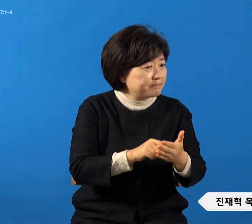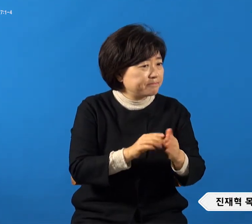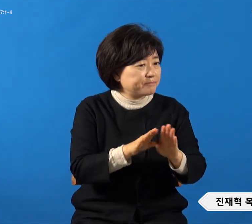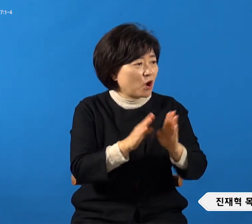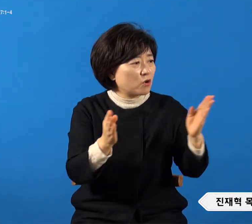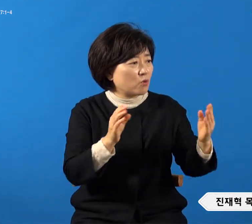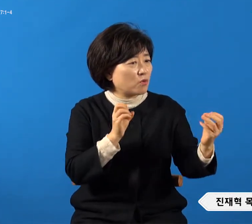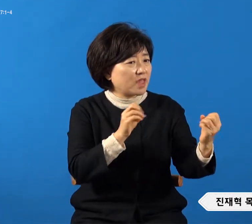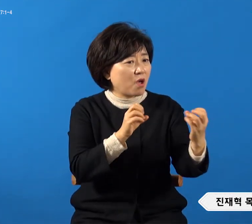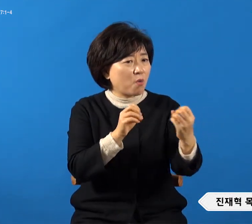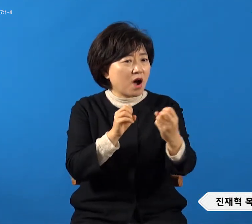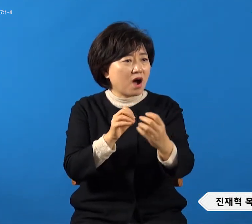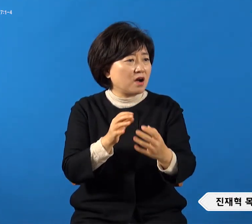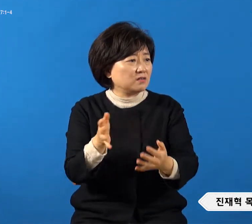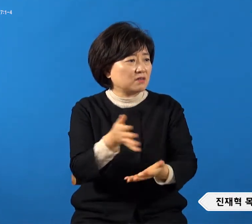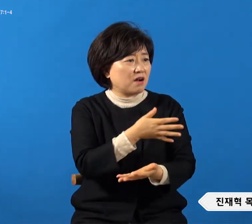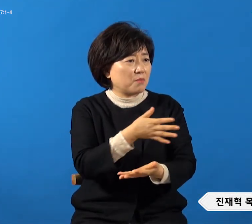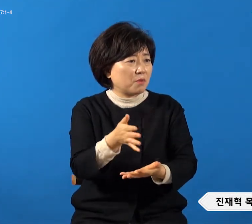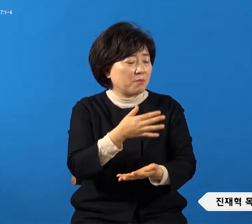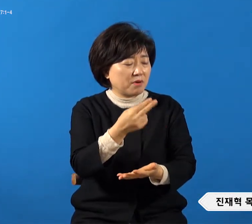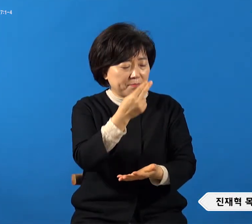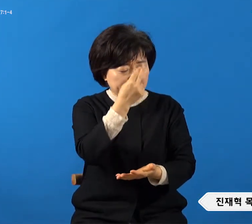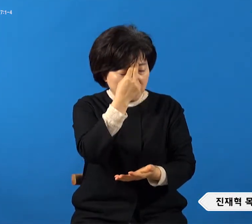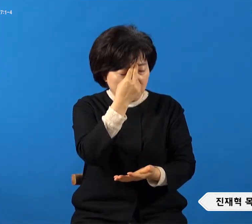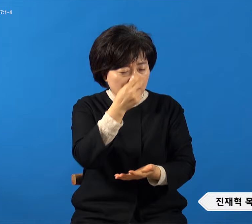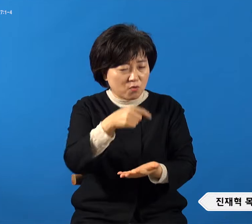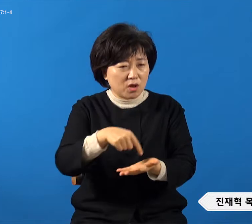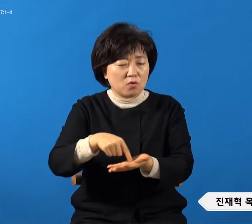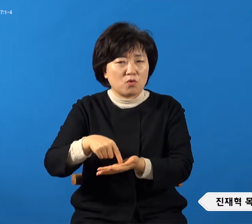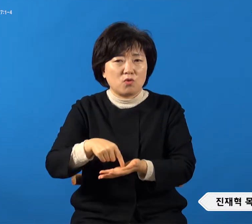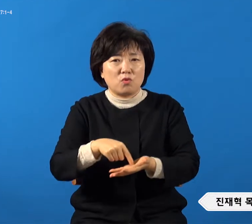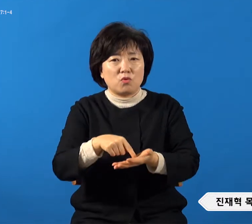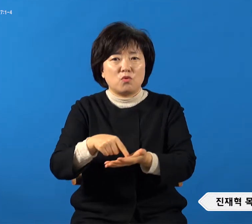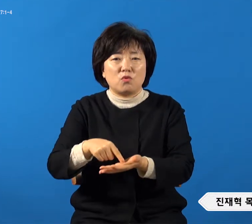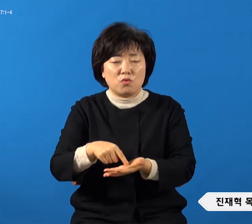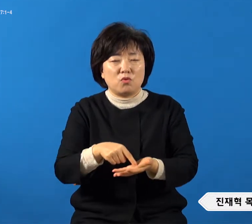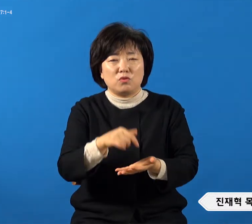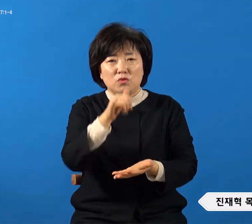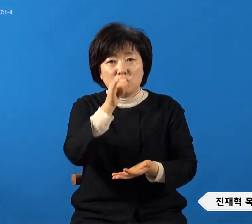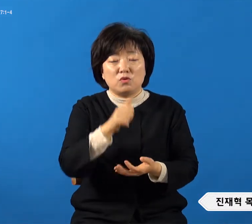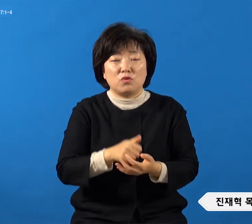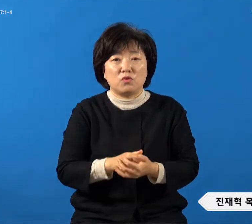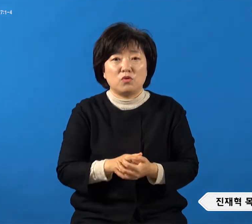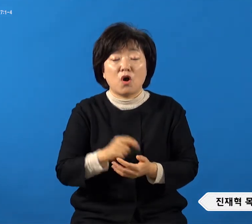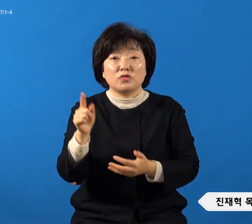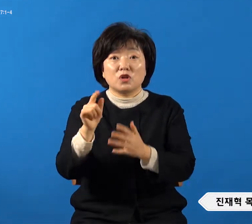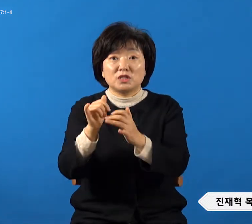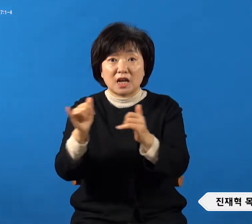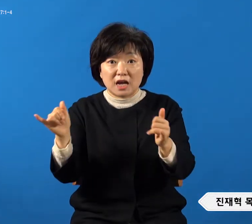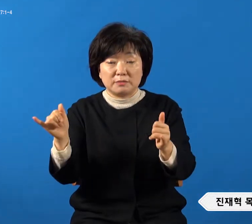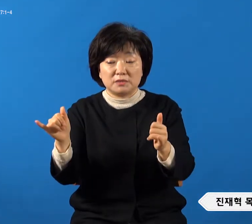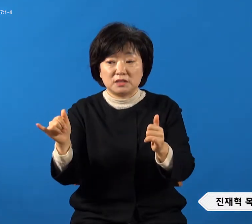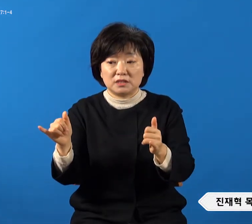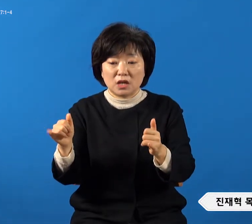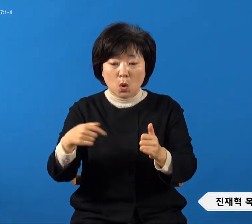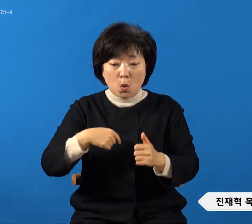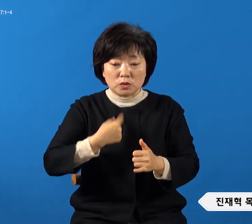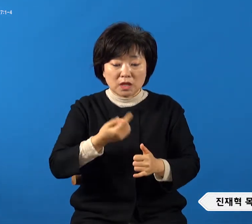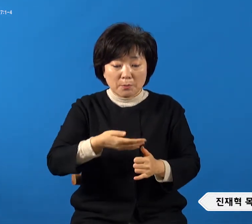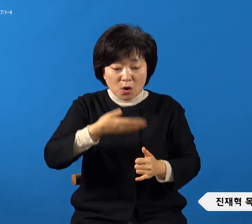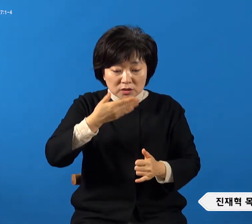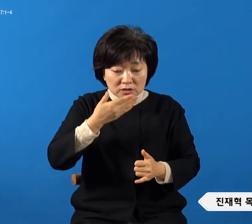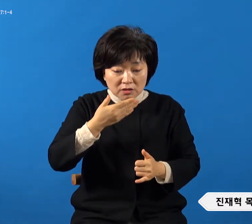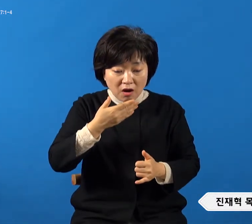수 없는 그 외로움을 우리는 가지고 있습니다. 어떤 분들은 그래서 혼자 먹는 것도